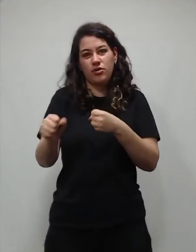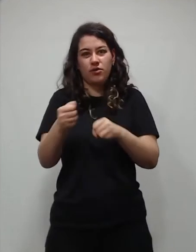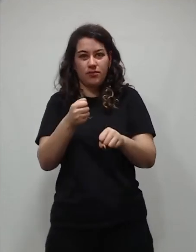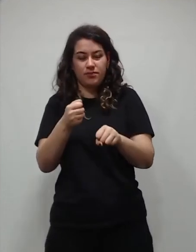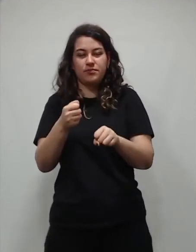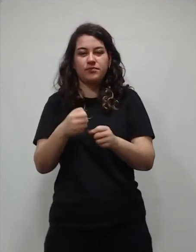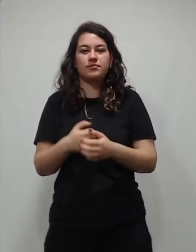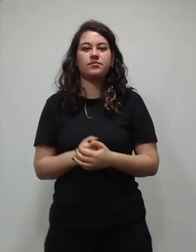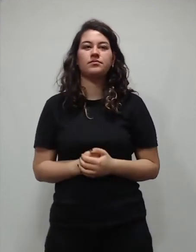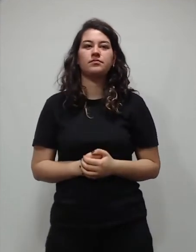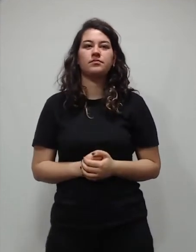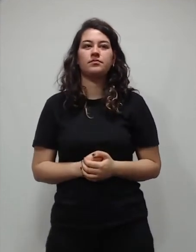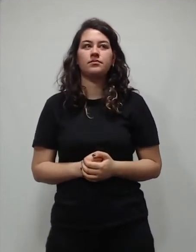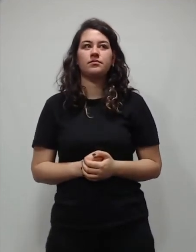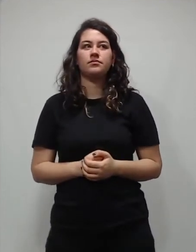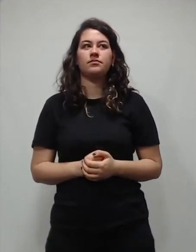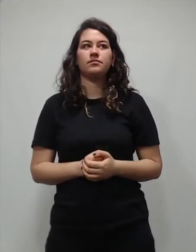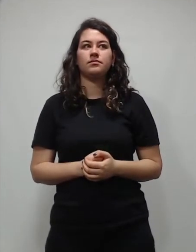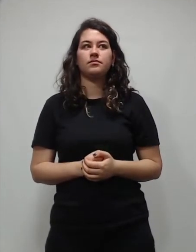desmilitarización.